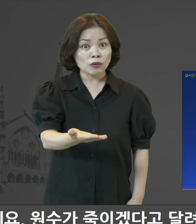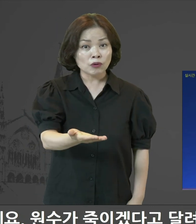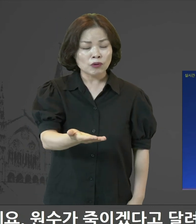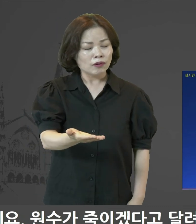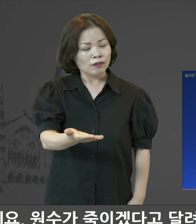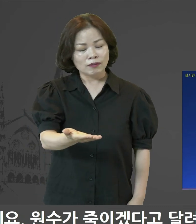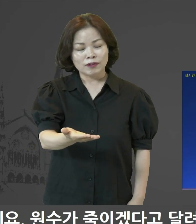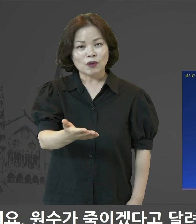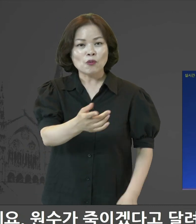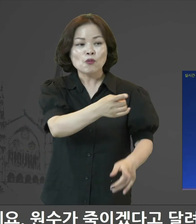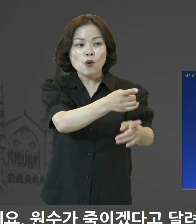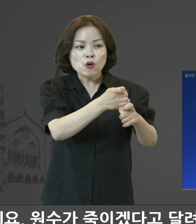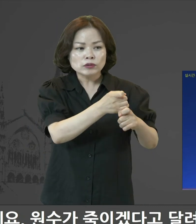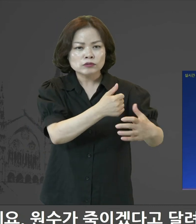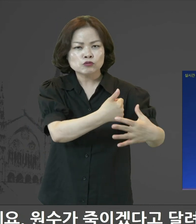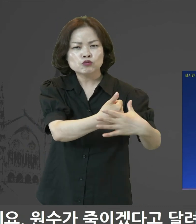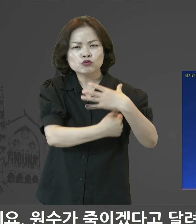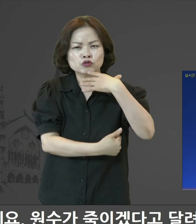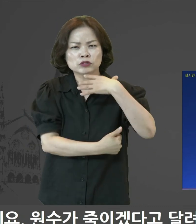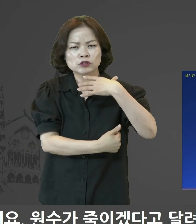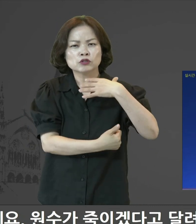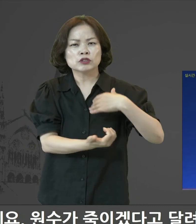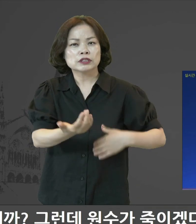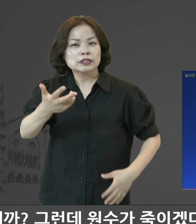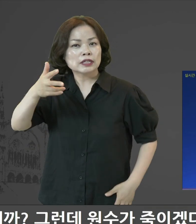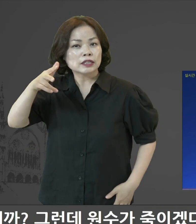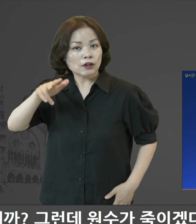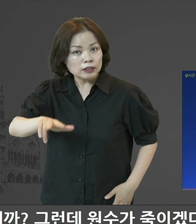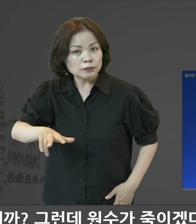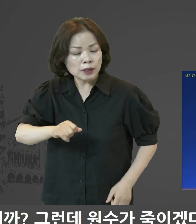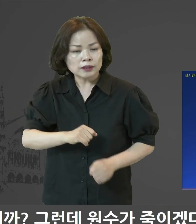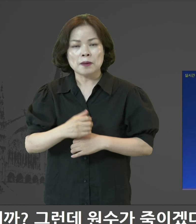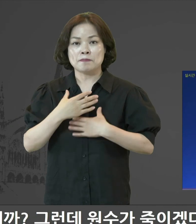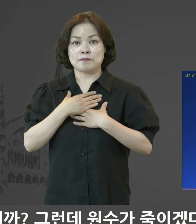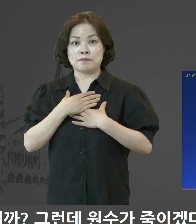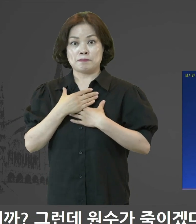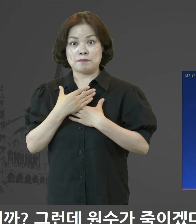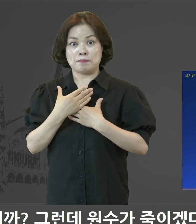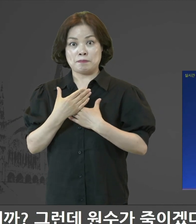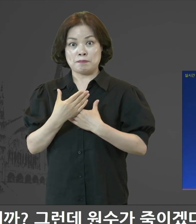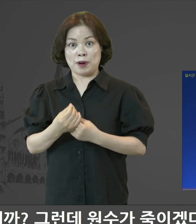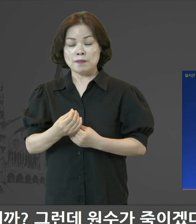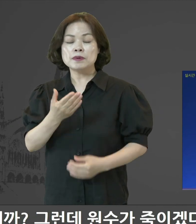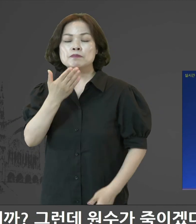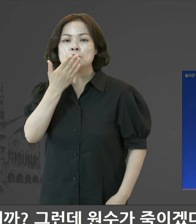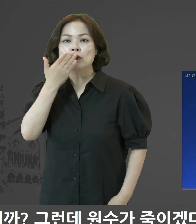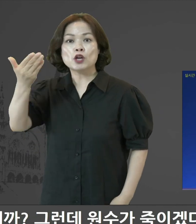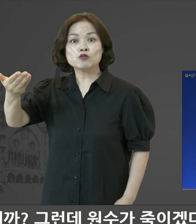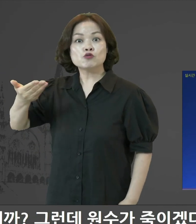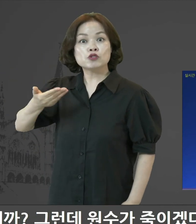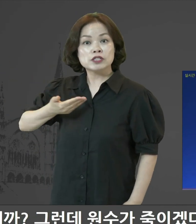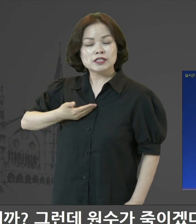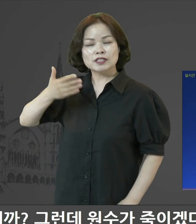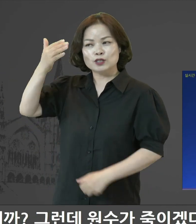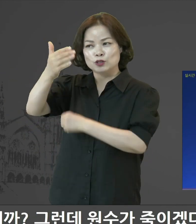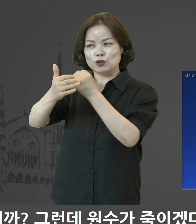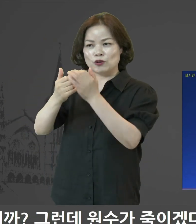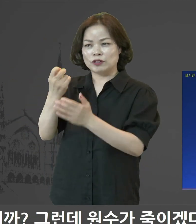먹습니까? 그런데 원수가 죽이겠다고 달려드는데도 편안하게 밥을 먹게 하는 것